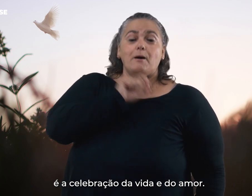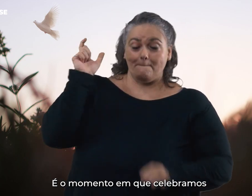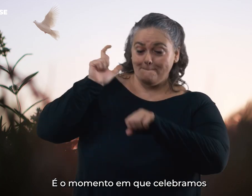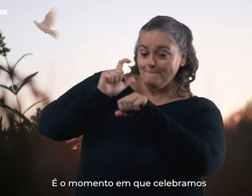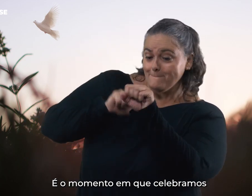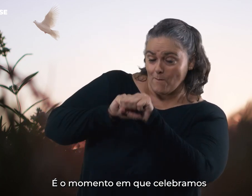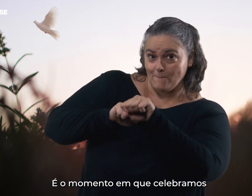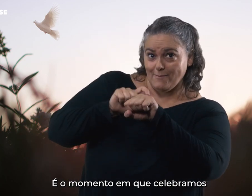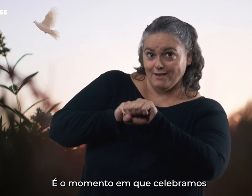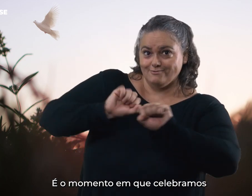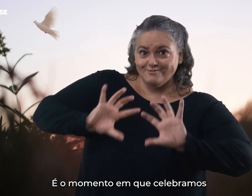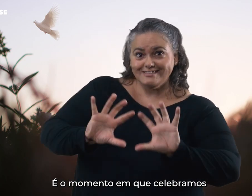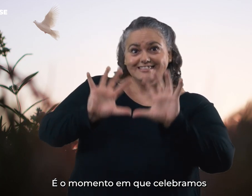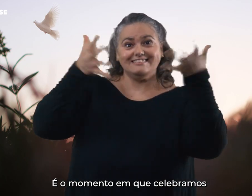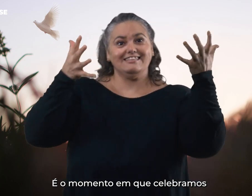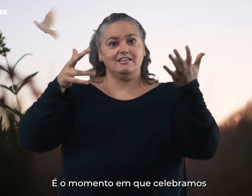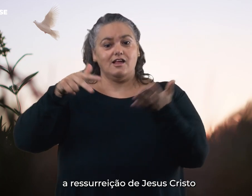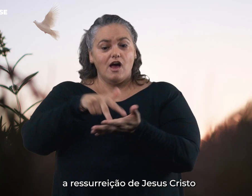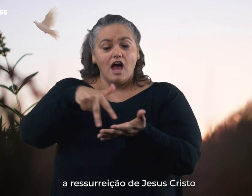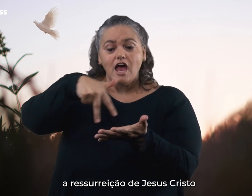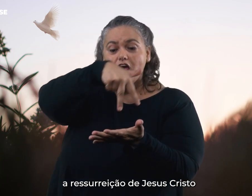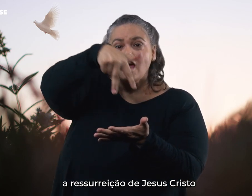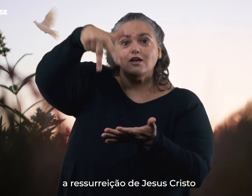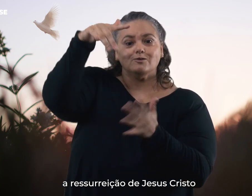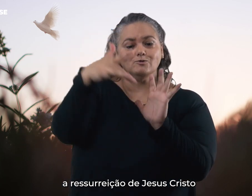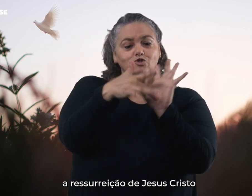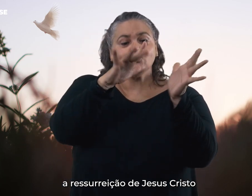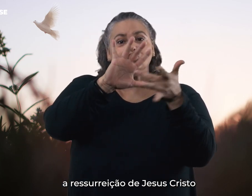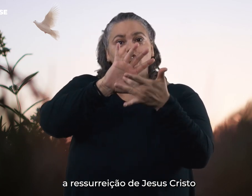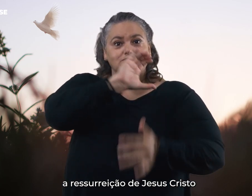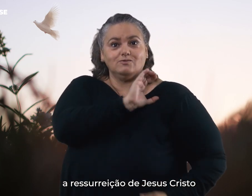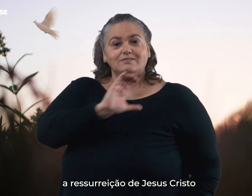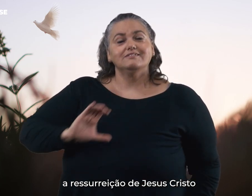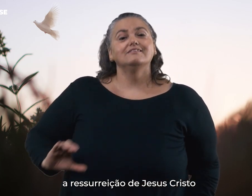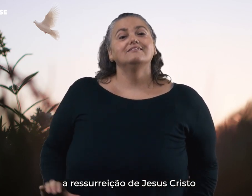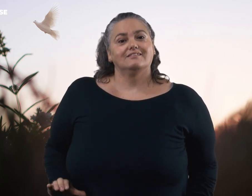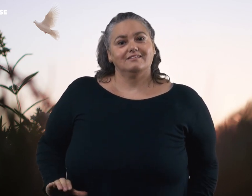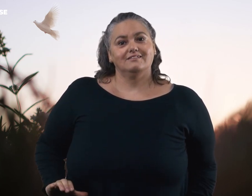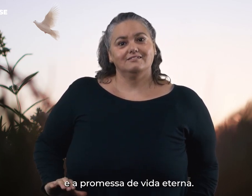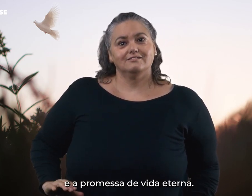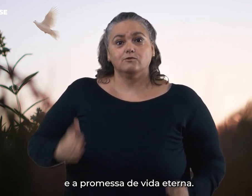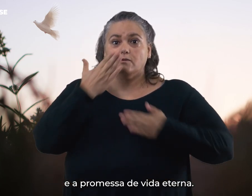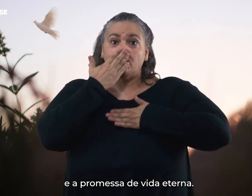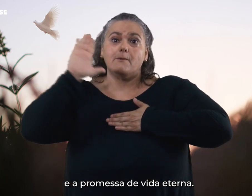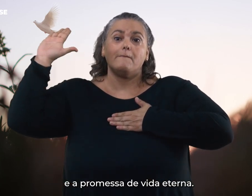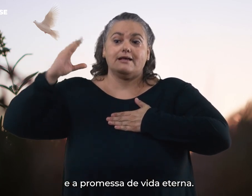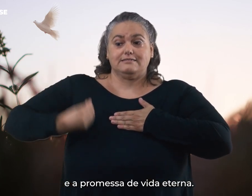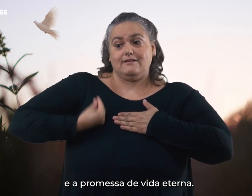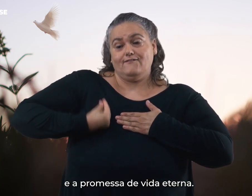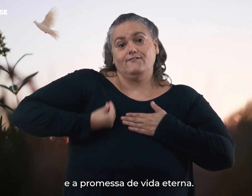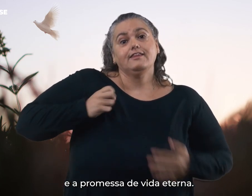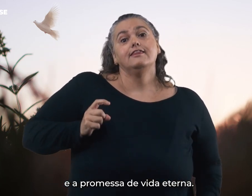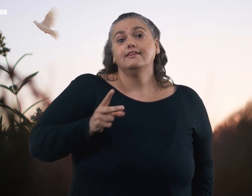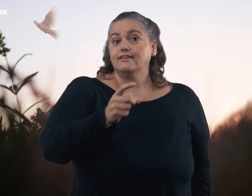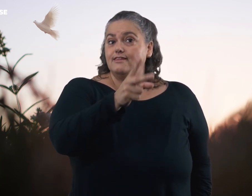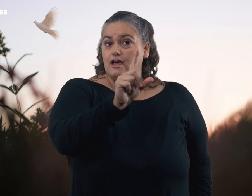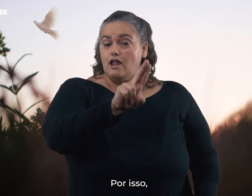É o momento em que celebramos a ressurreição de Jesus Cristo e a promessa de vida eterna. Por